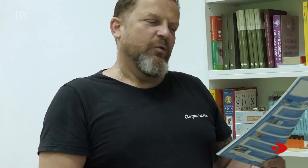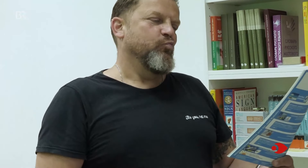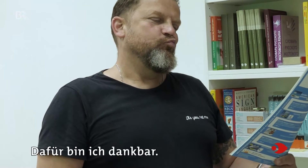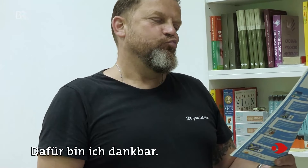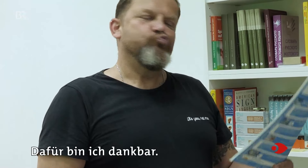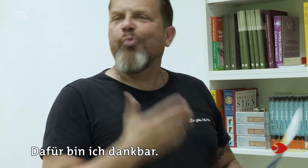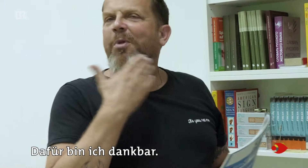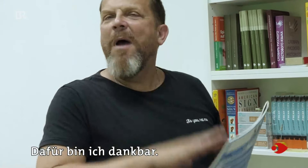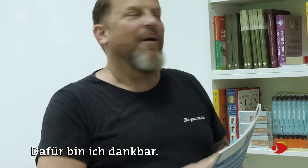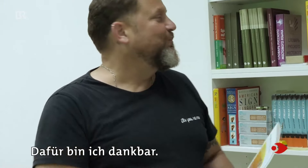Dafür bin ich dankbar.